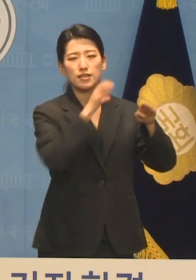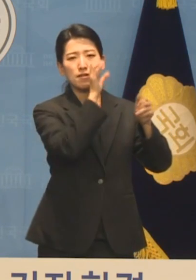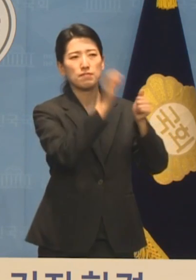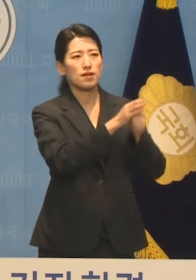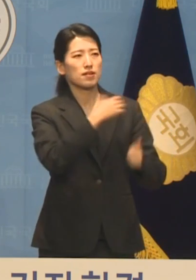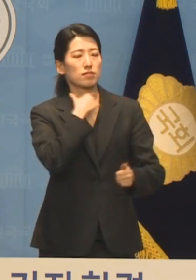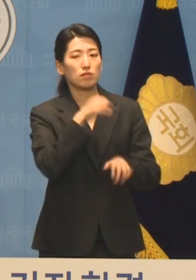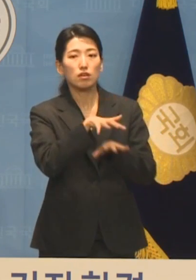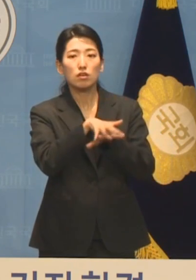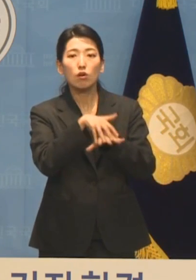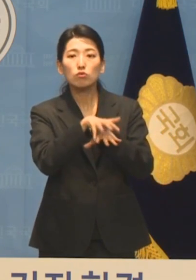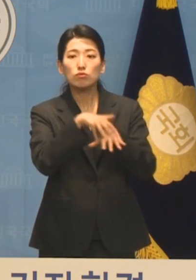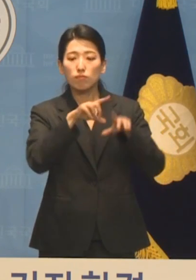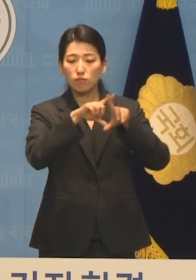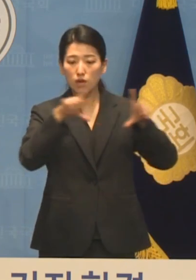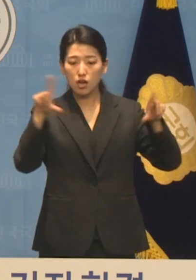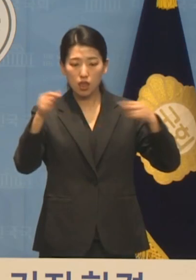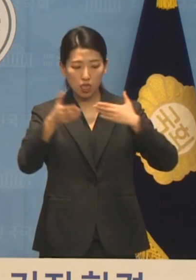것도 드러났습니다.